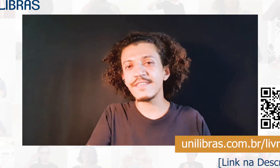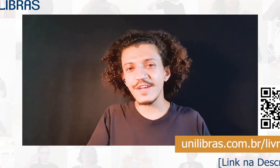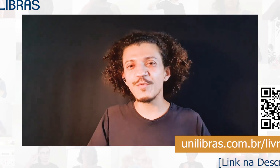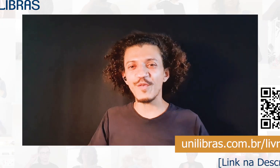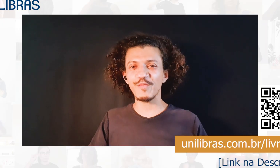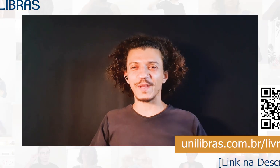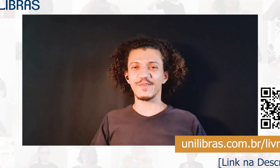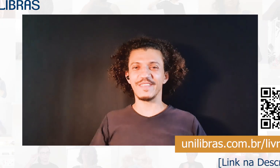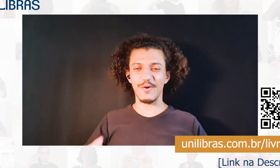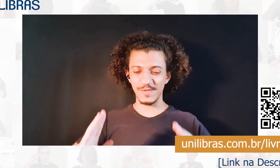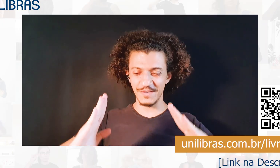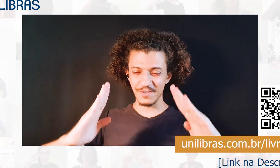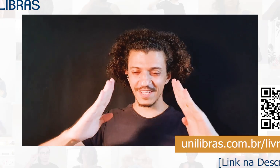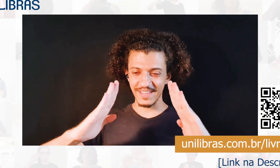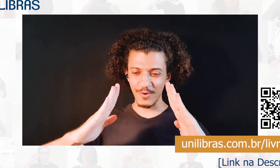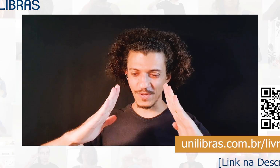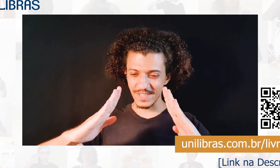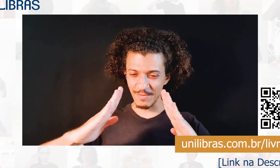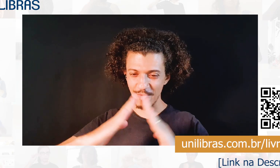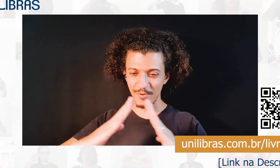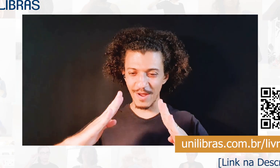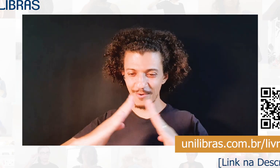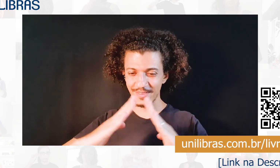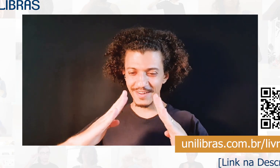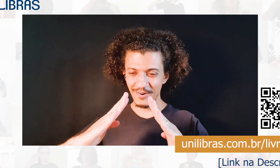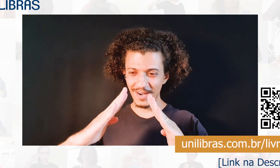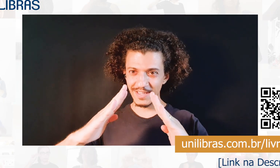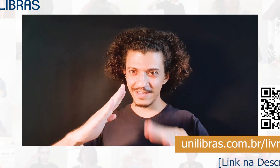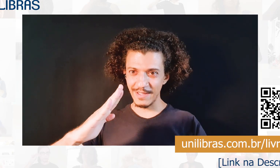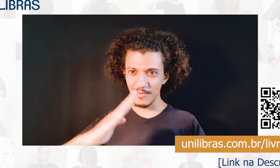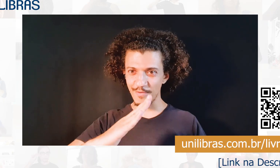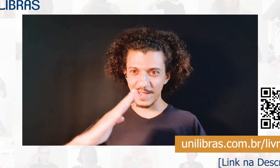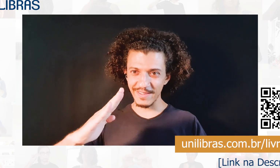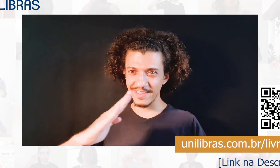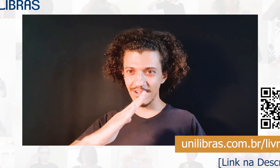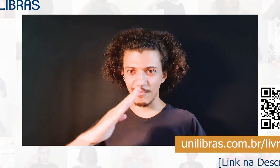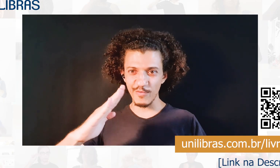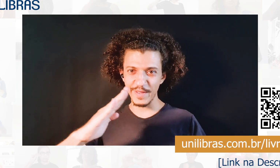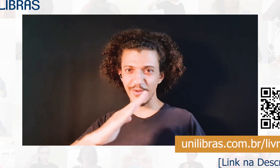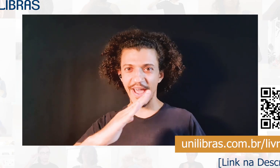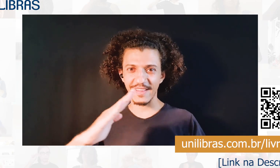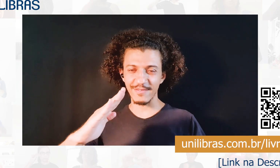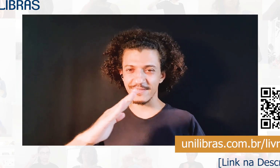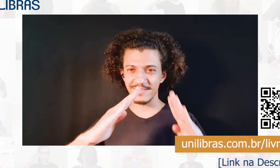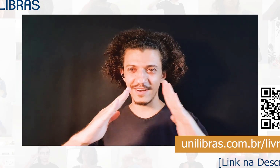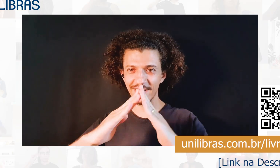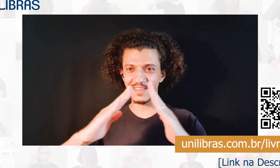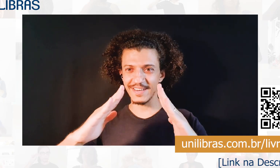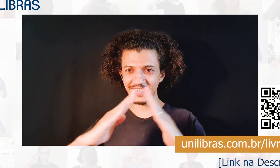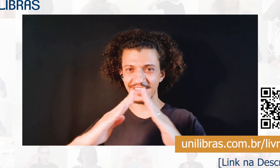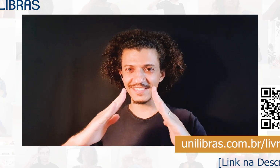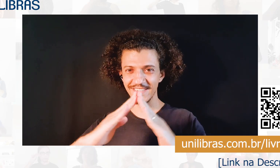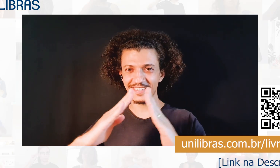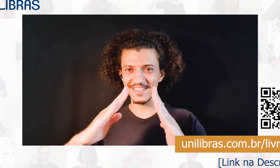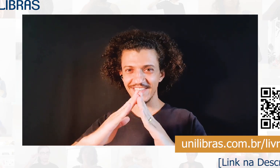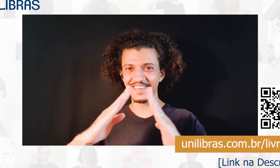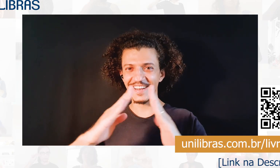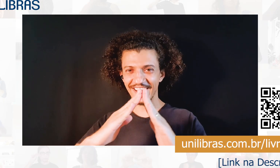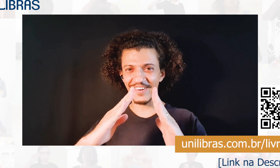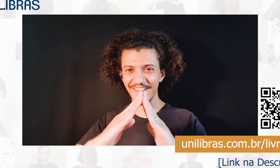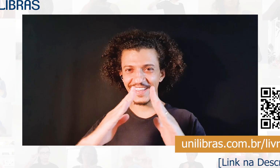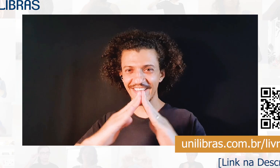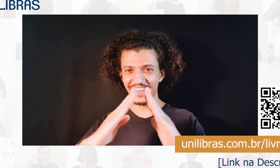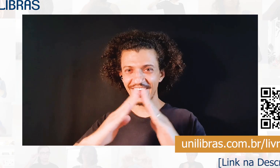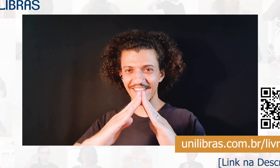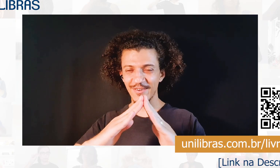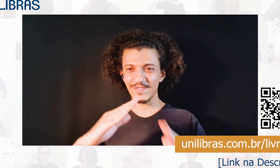tem que fazer um movimento. Então, se você está encostando uma mão na outra, olha que tem um movimento aqui, é um movimento reto. Olha que interessante.